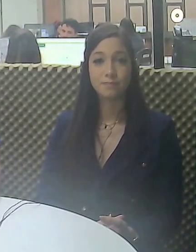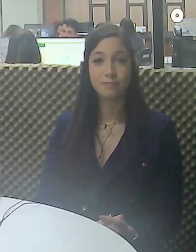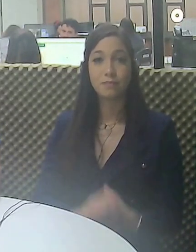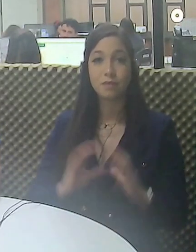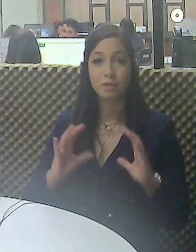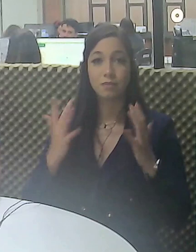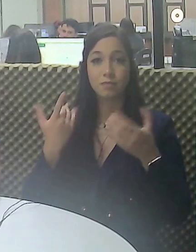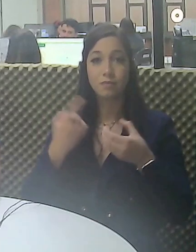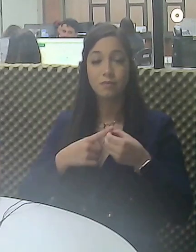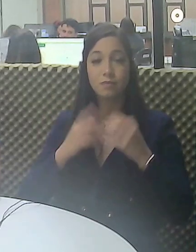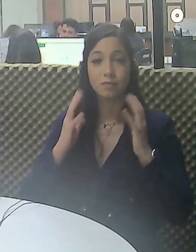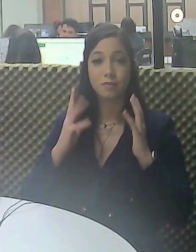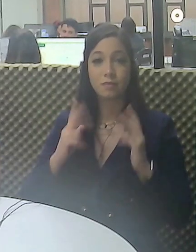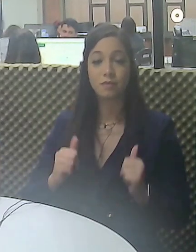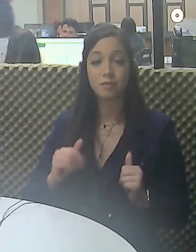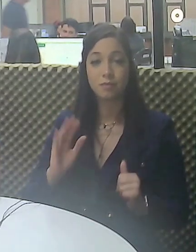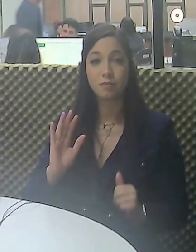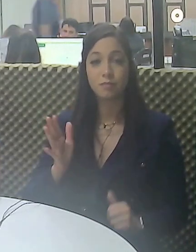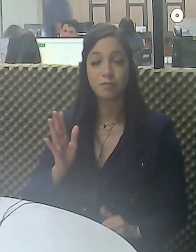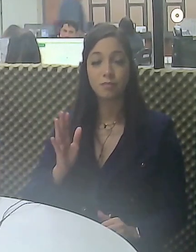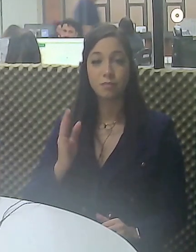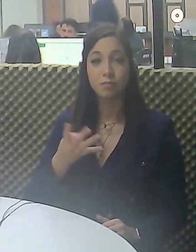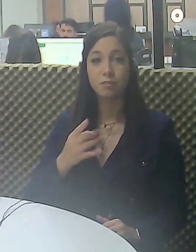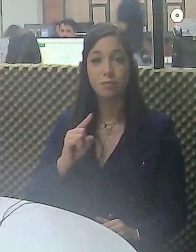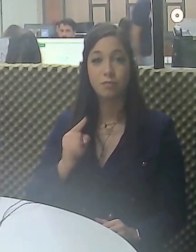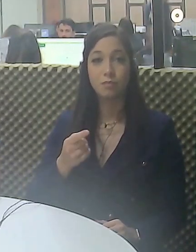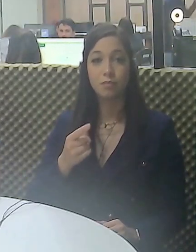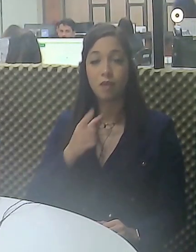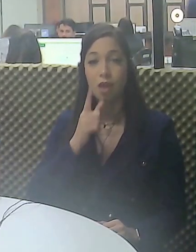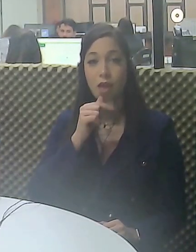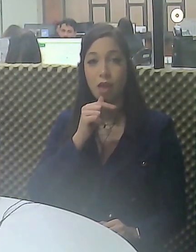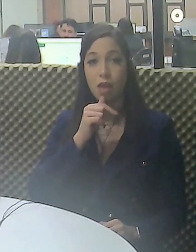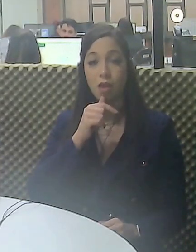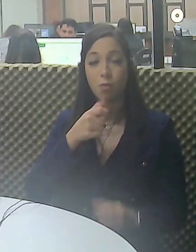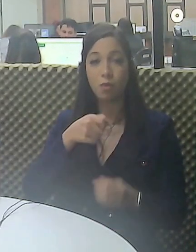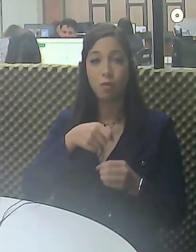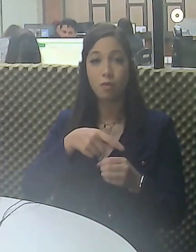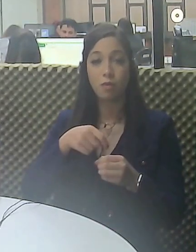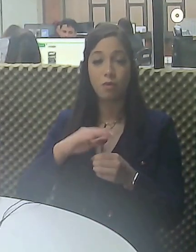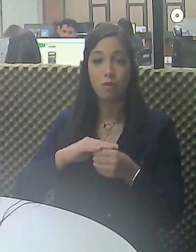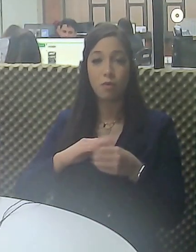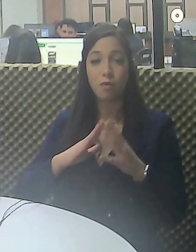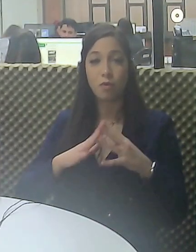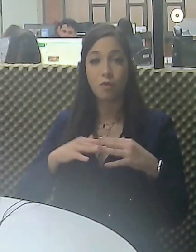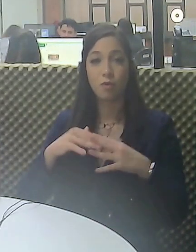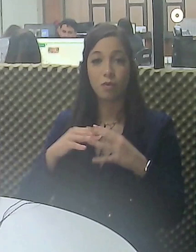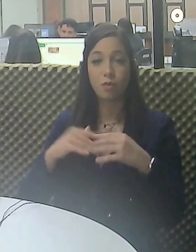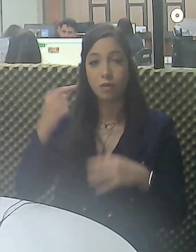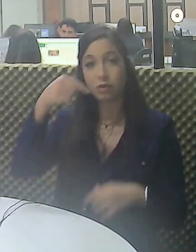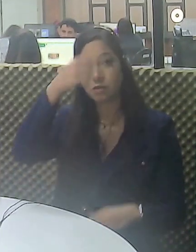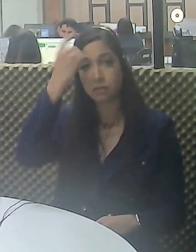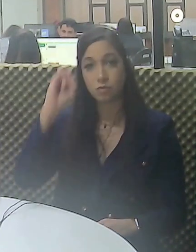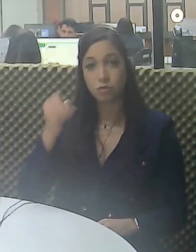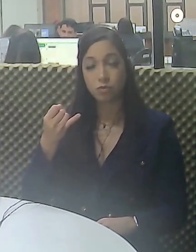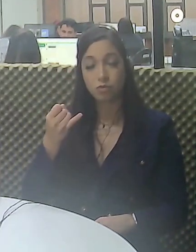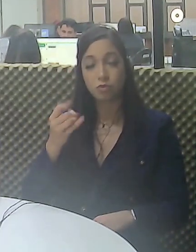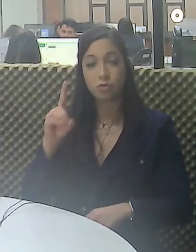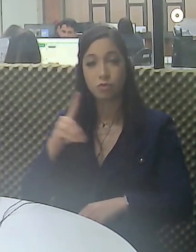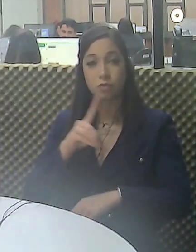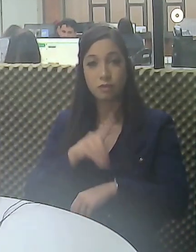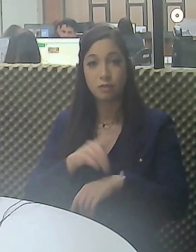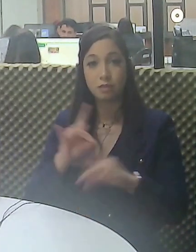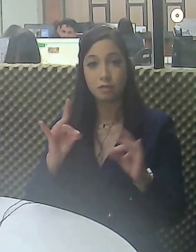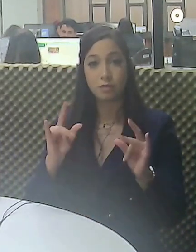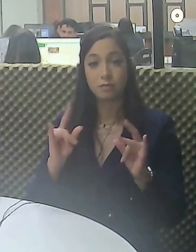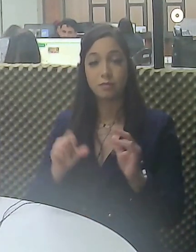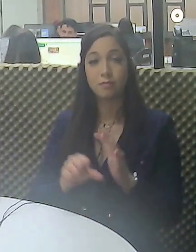Mutirão Cidade Limpa já soma mais de 4 mil criadouros do Aedes eliminados na região do Grande São Jorge. A primeira edição do ano